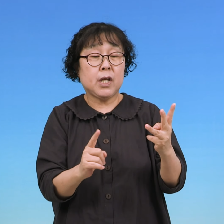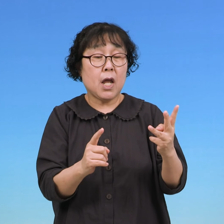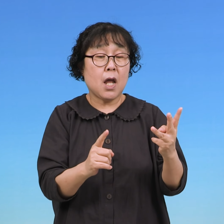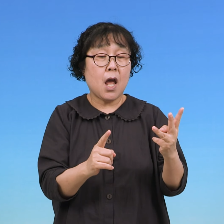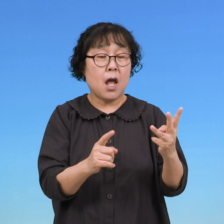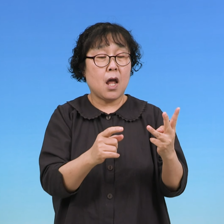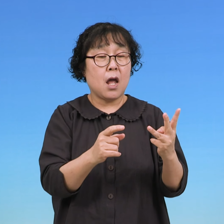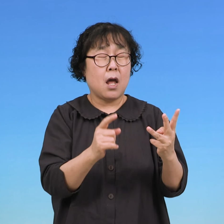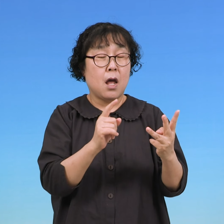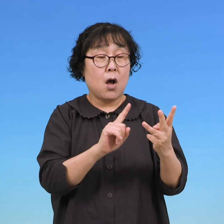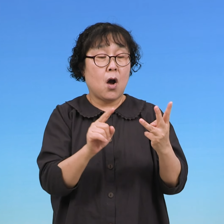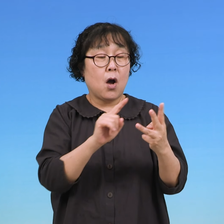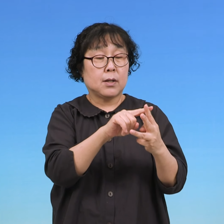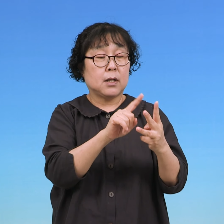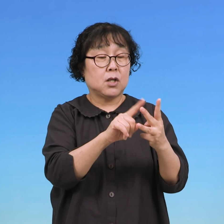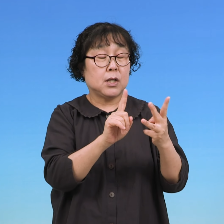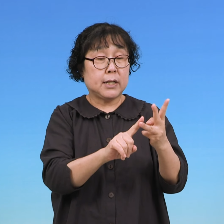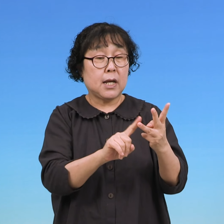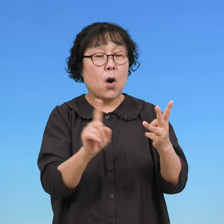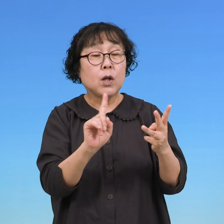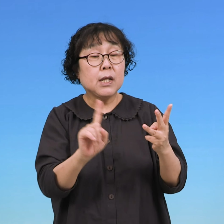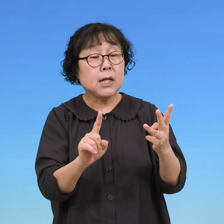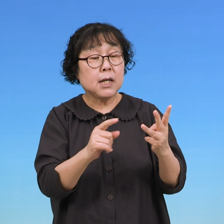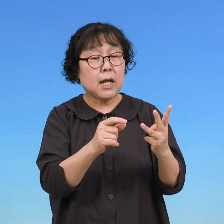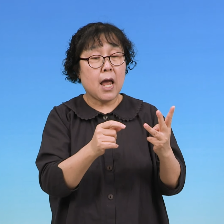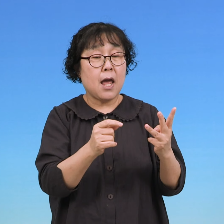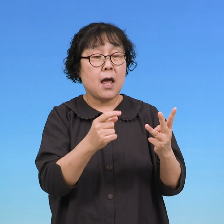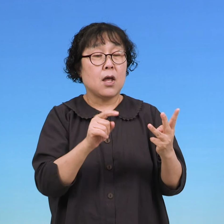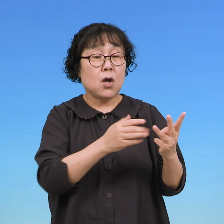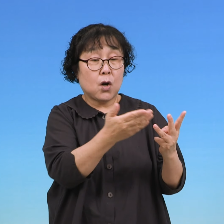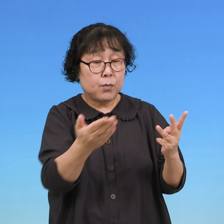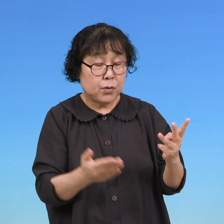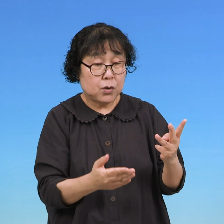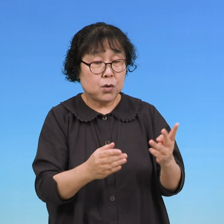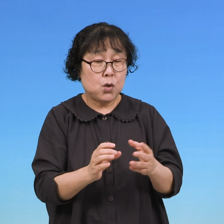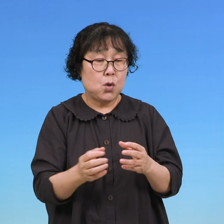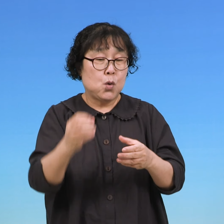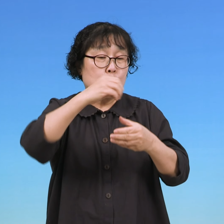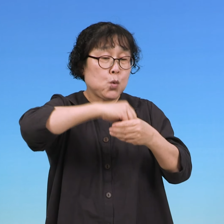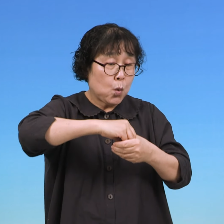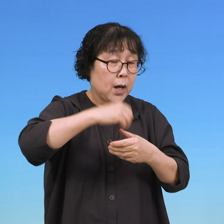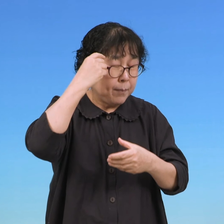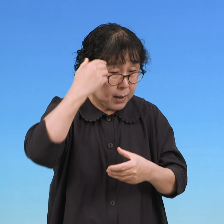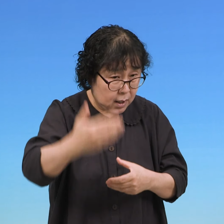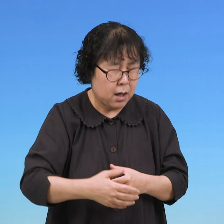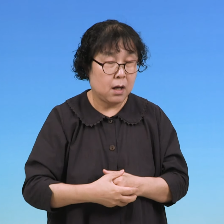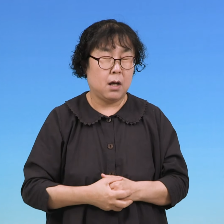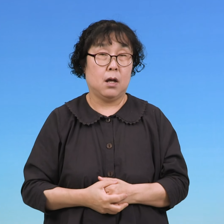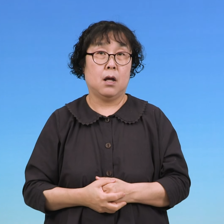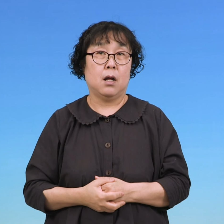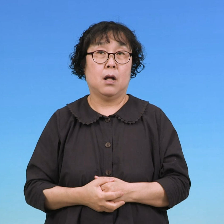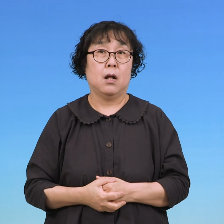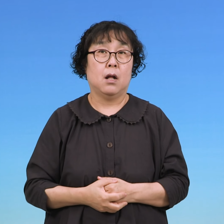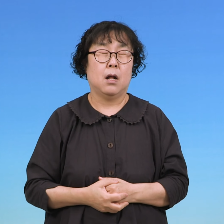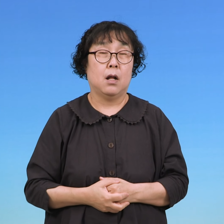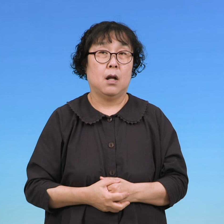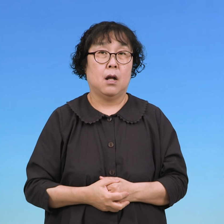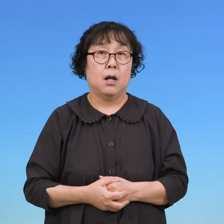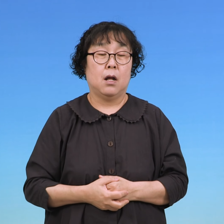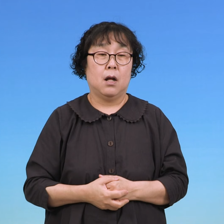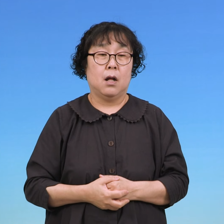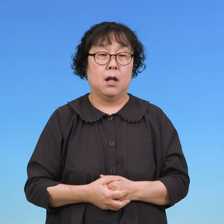셋째에 해당됩니까? 모두가 다 셋째라고 말씀하시죠. 오늘 성령님이 영안을 열어주셔서 내가